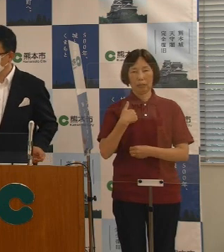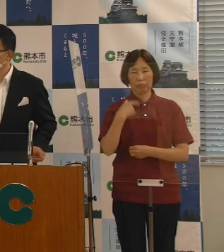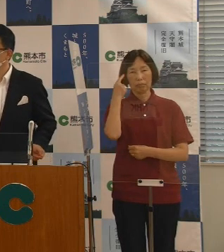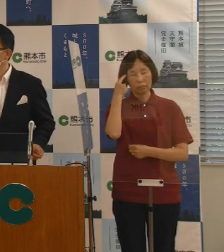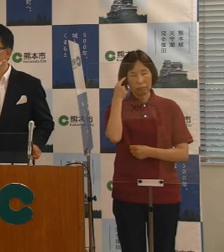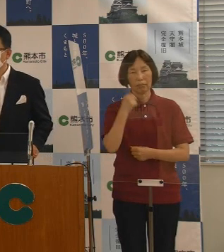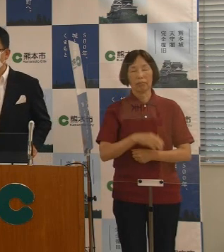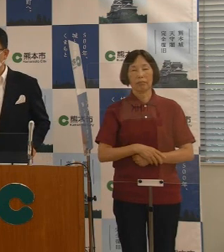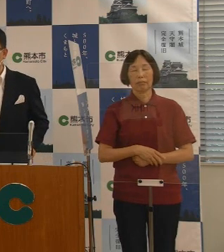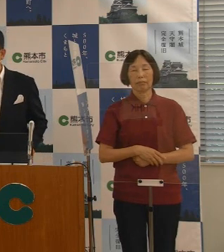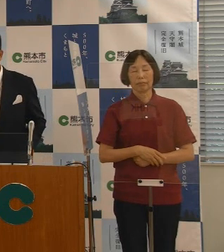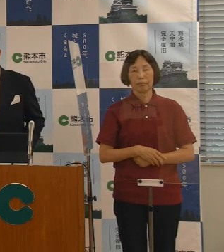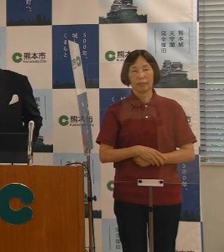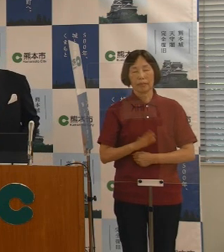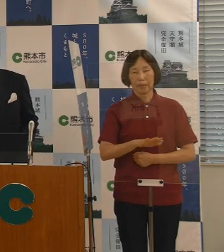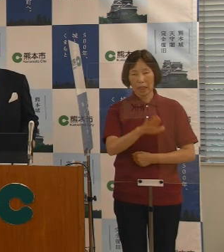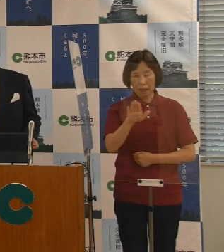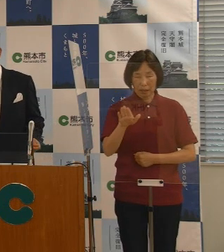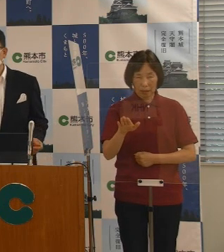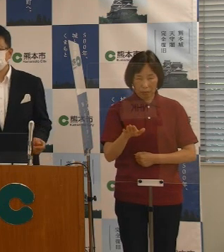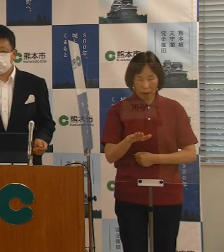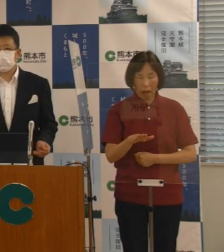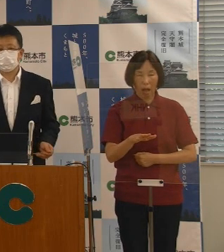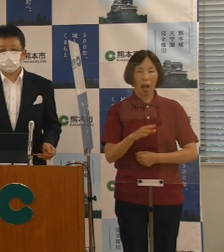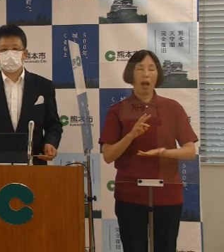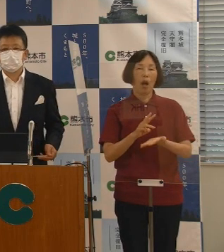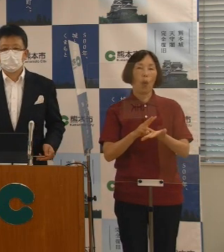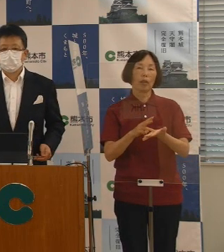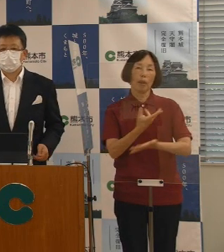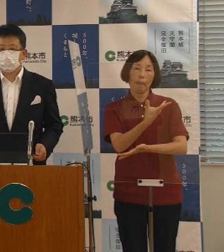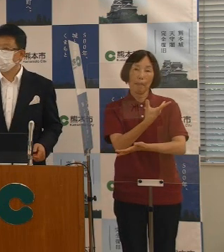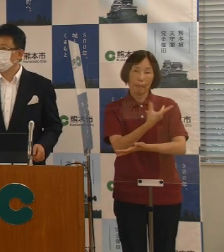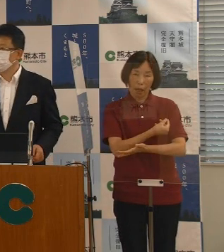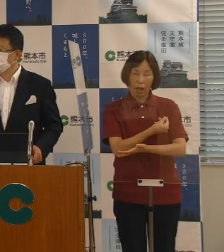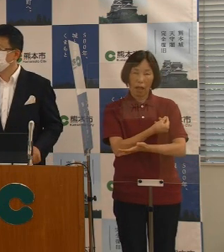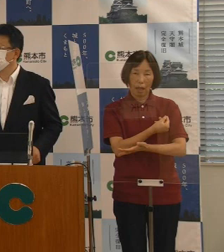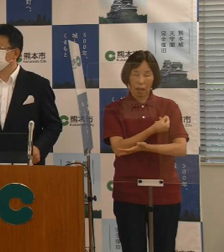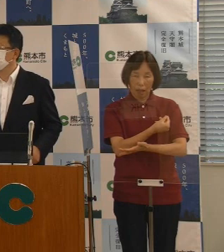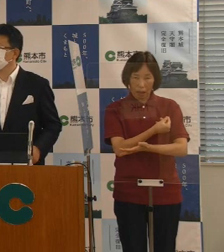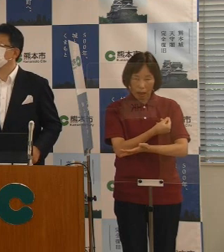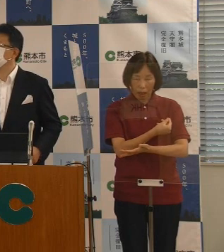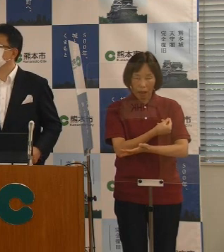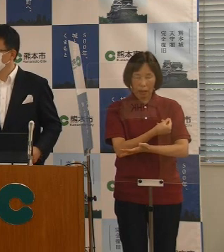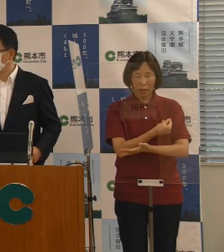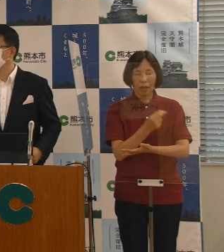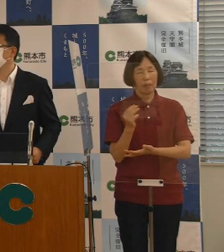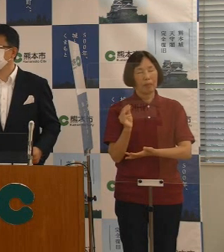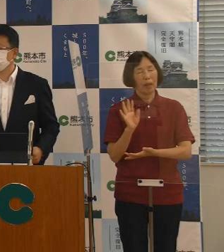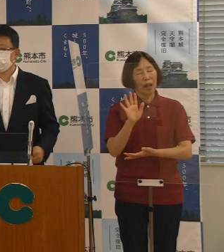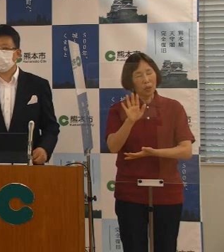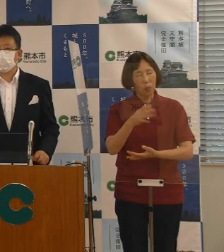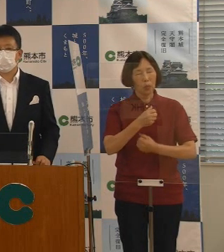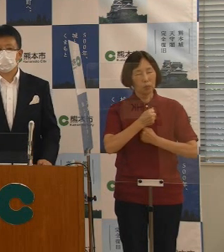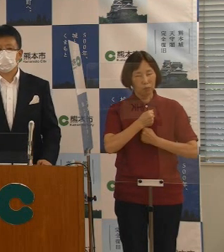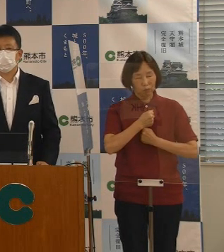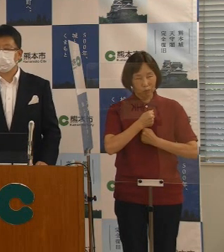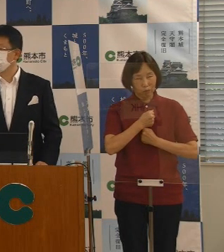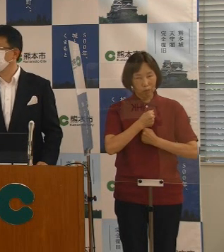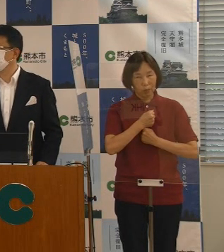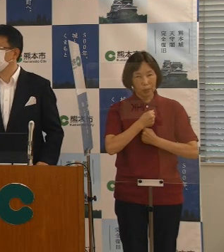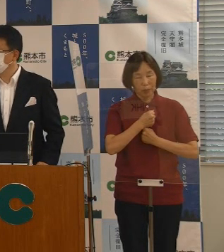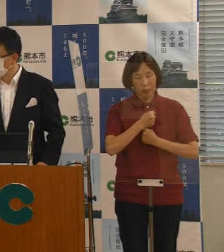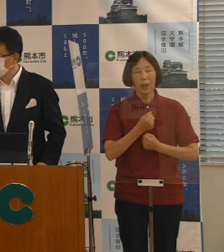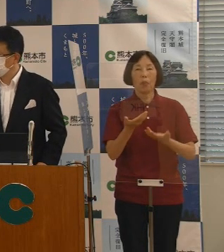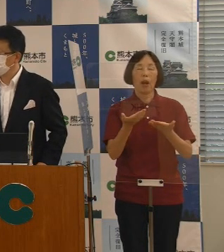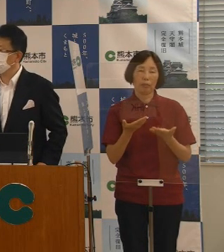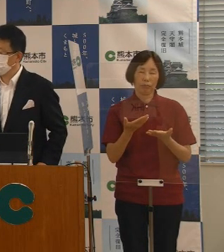えております。ですから皆さんね、ぜひワクチンを接種しまた十分に気をつけていただくということが必